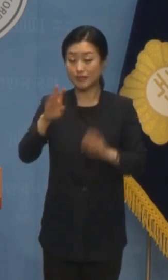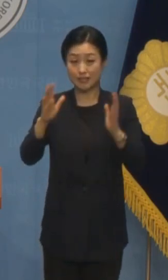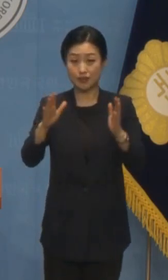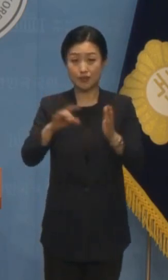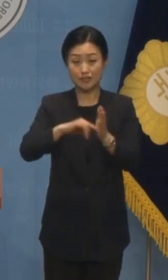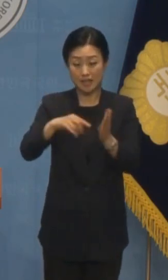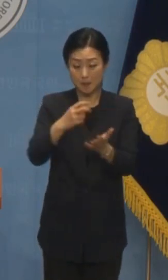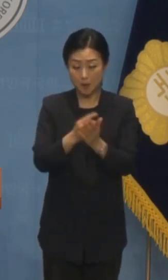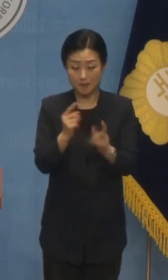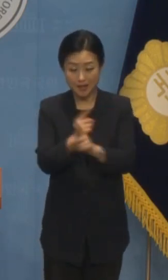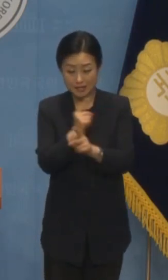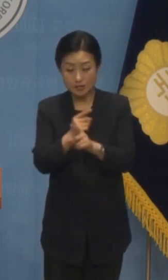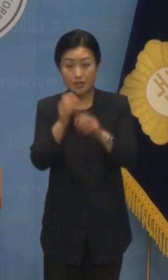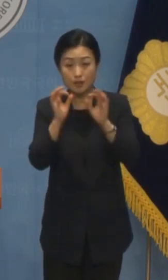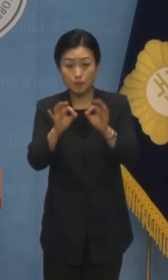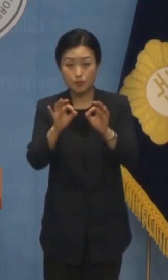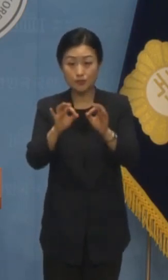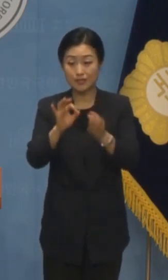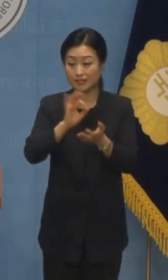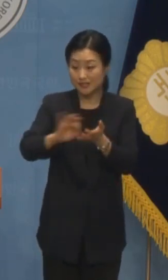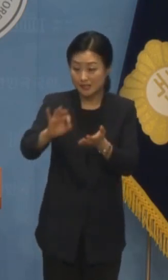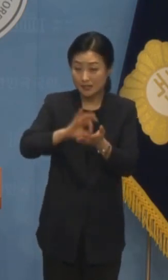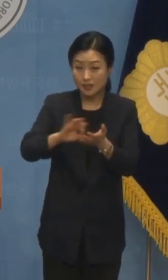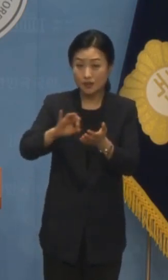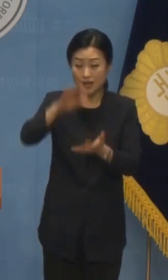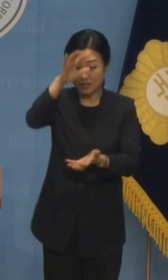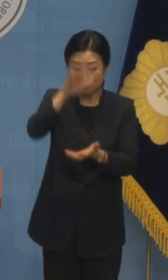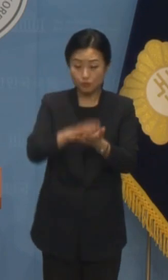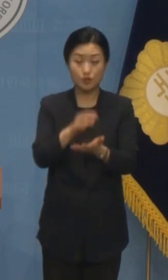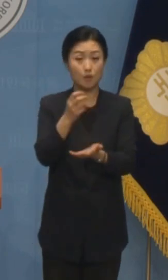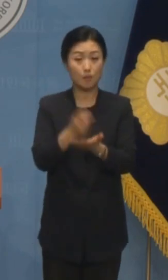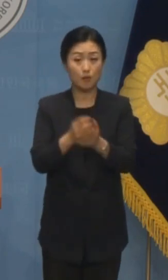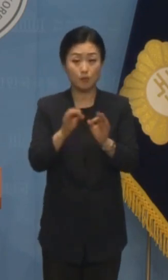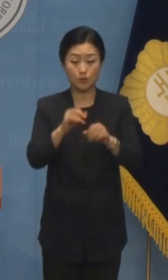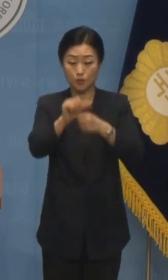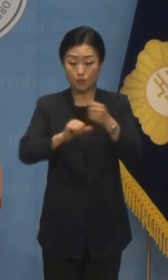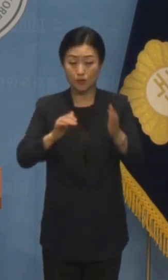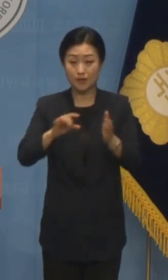세법 개정안에서 밝힌 조세 지출을 누적법으로 계산하면